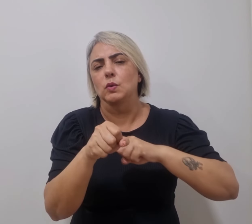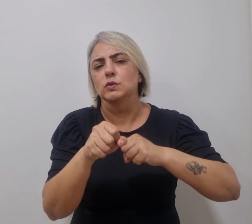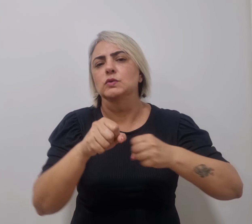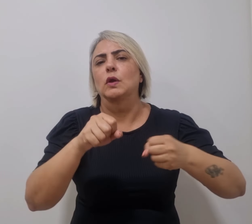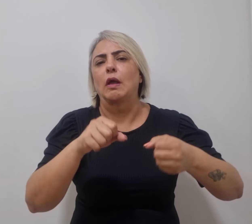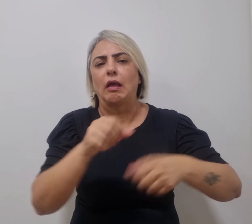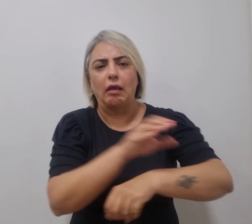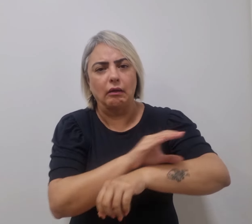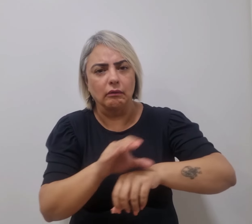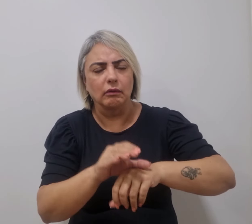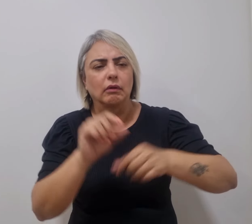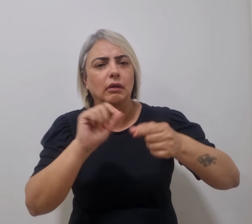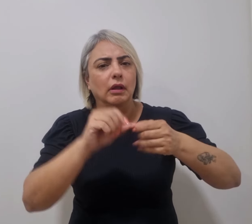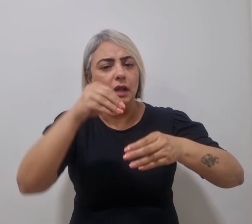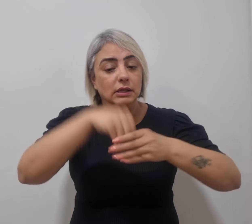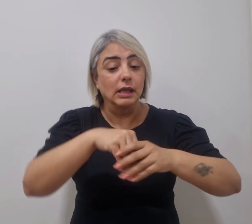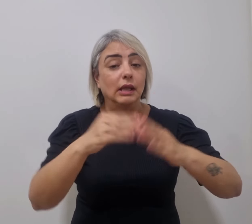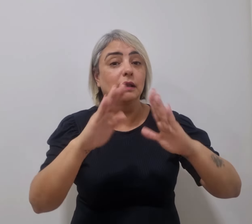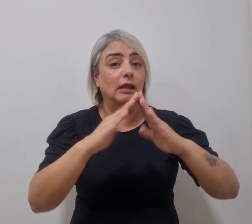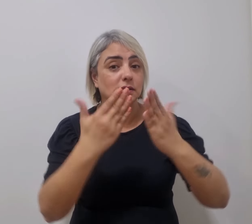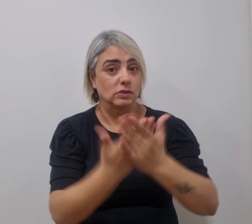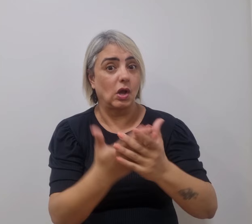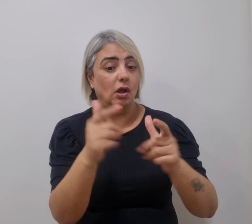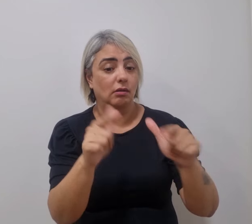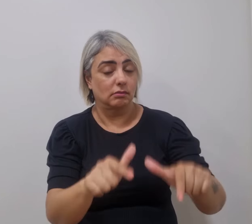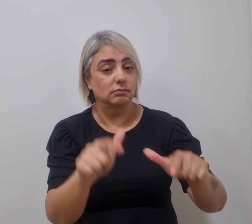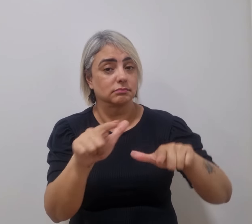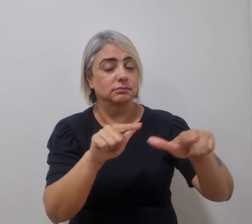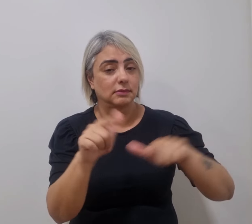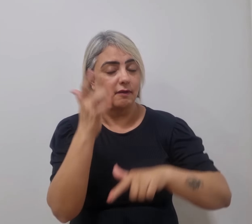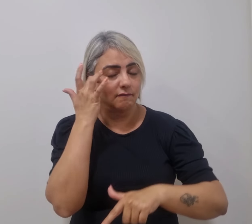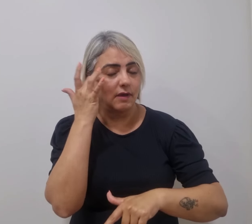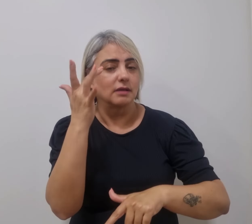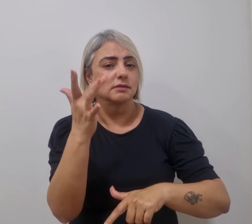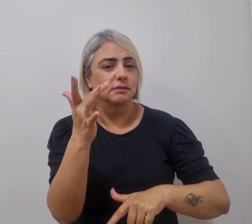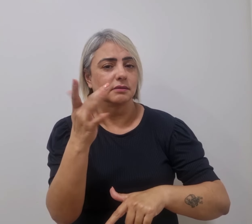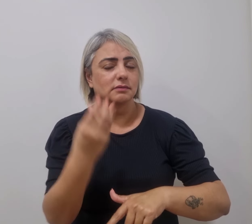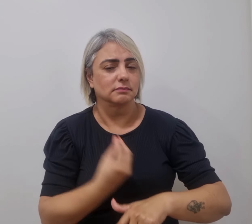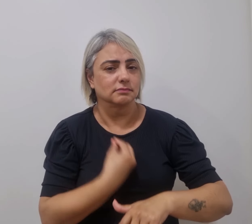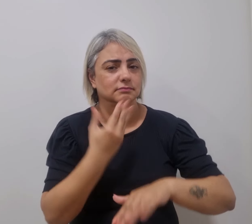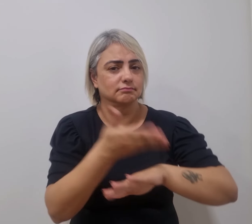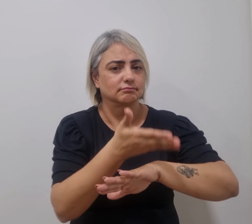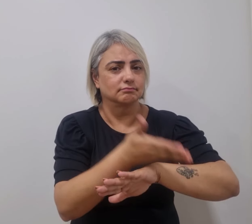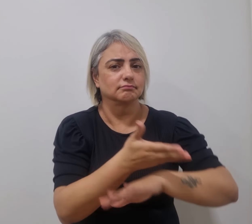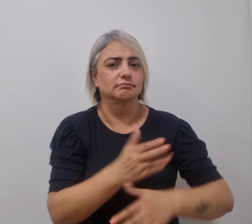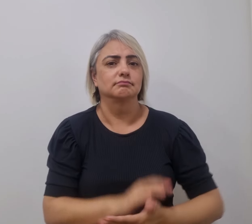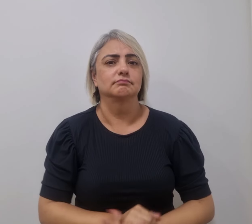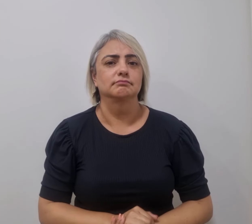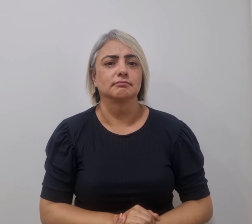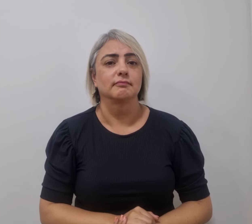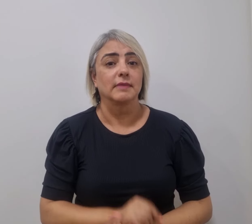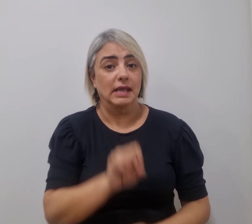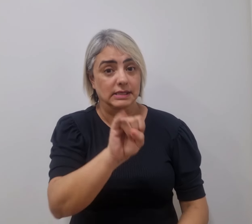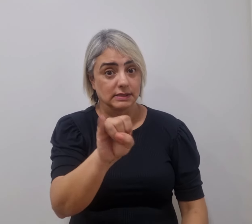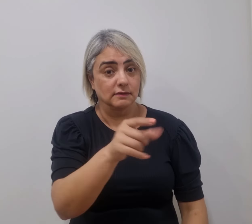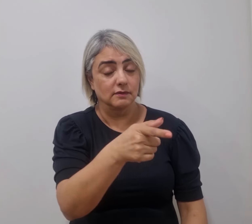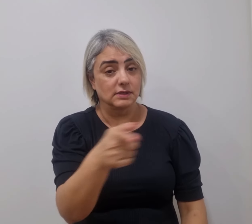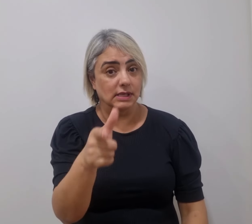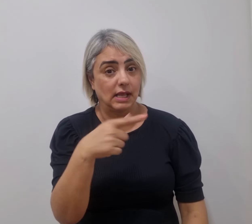é realizado no local de trabalho, facilita a participação. Se você tem interesse